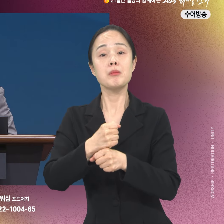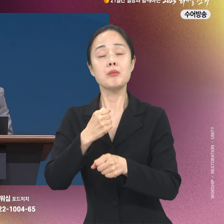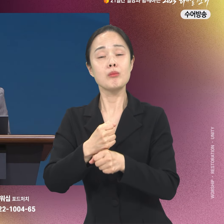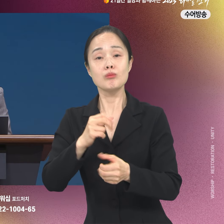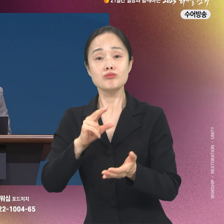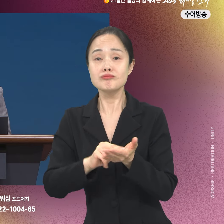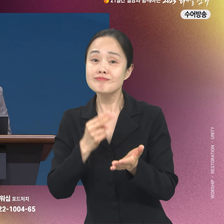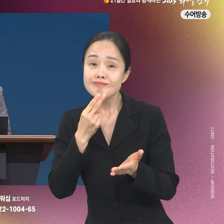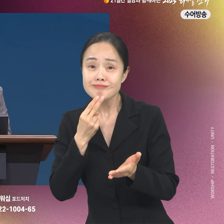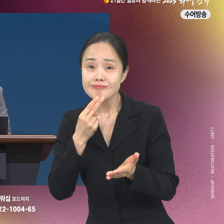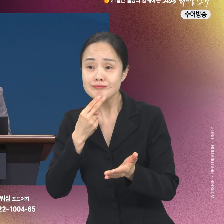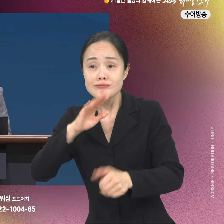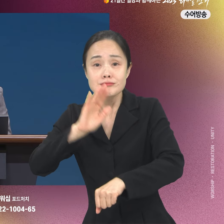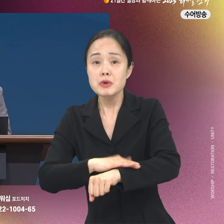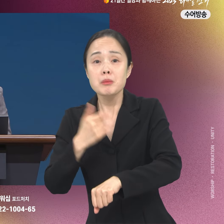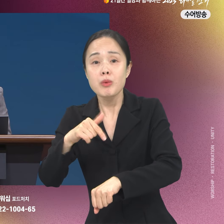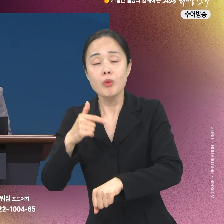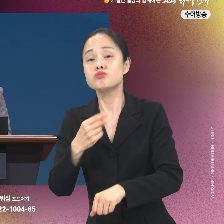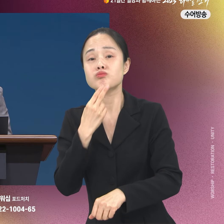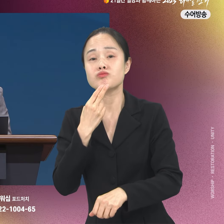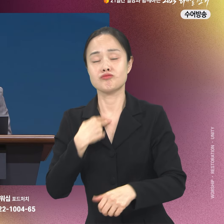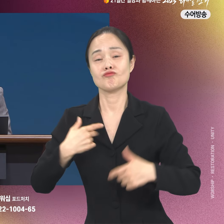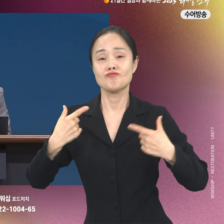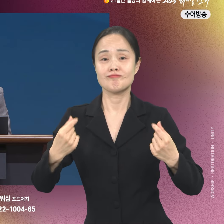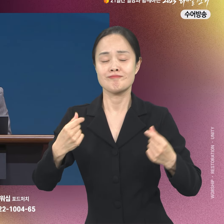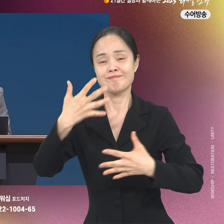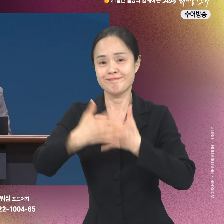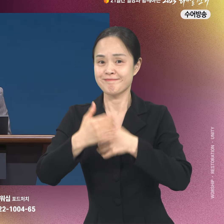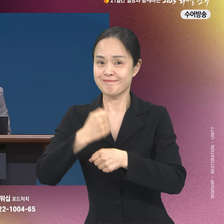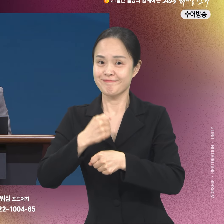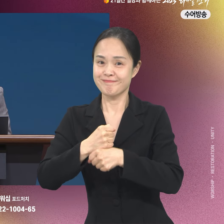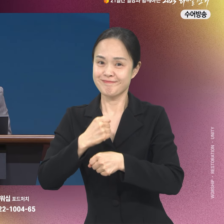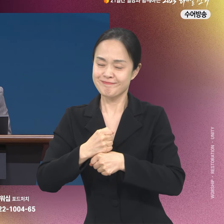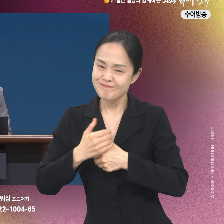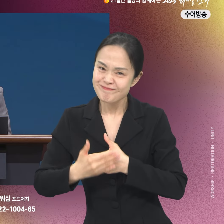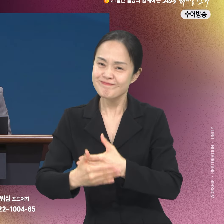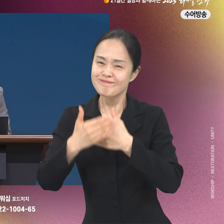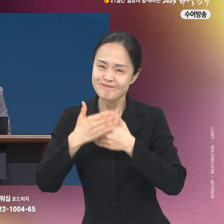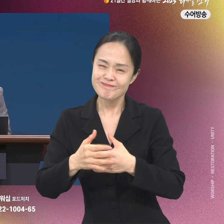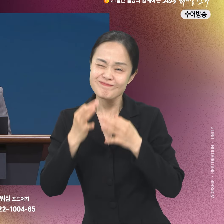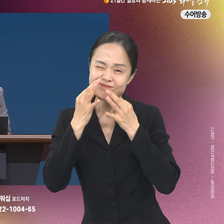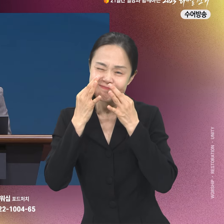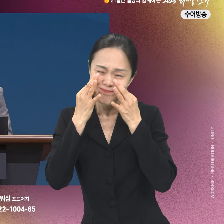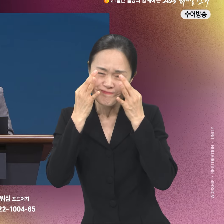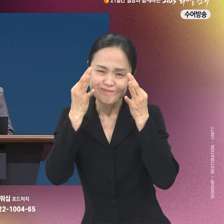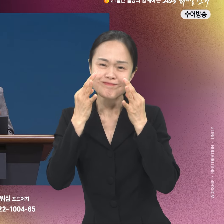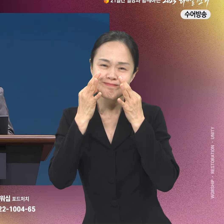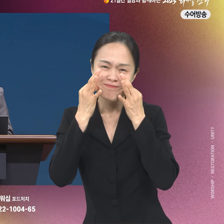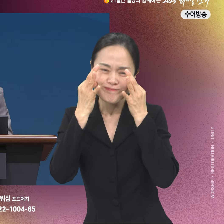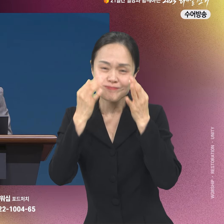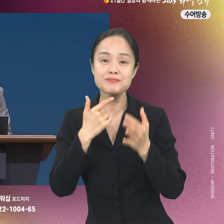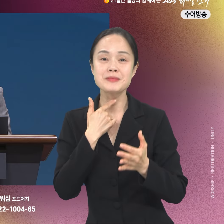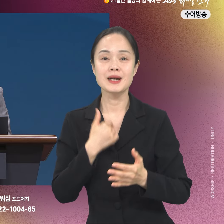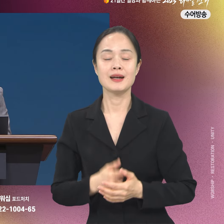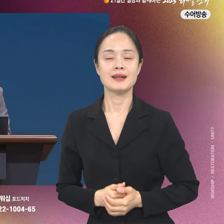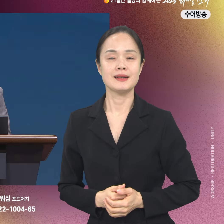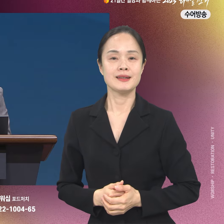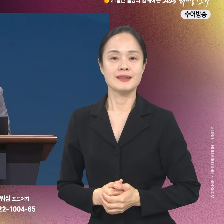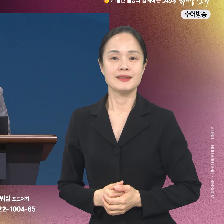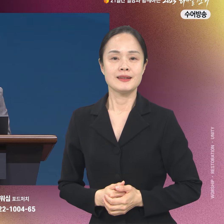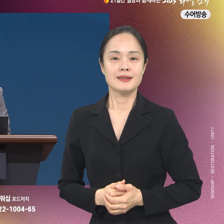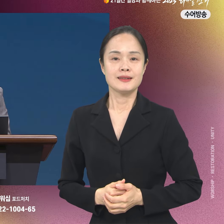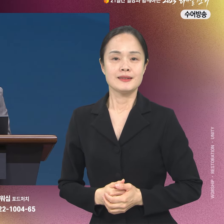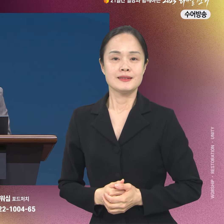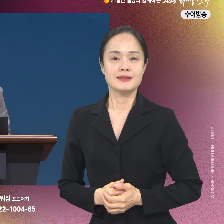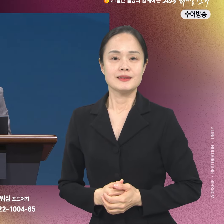몰랐습니다. 이제 나중에 제가 팀 켈러 목사의